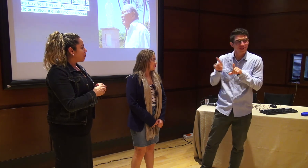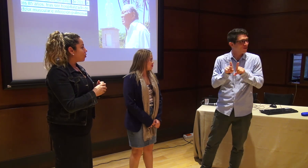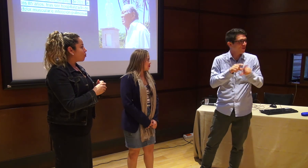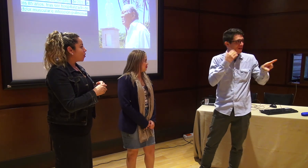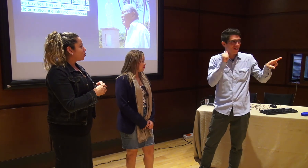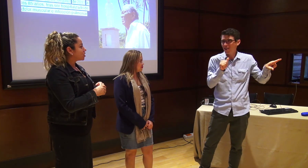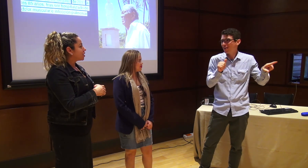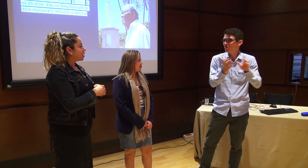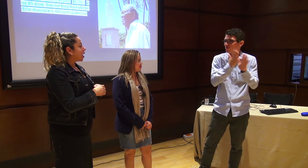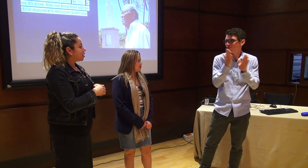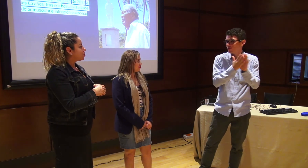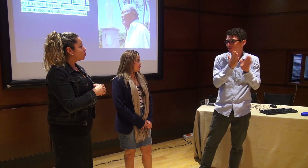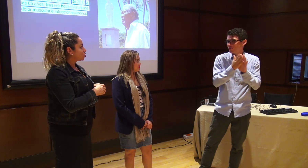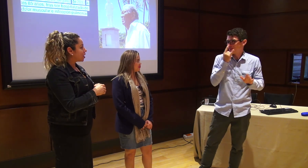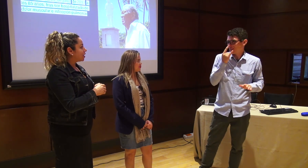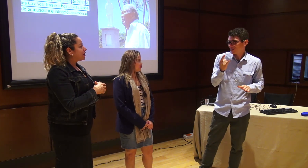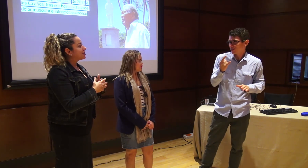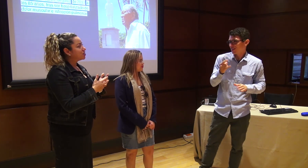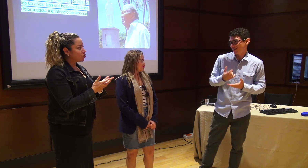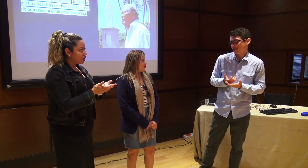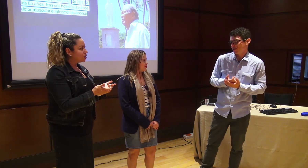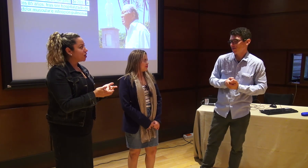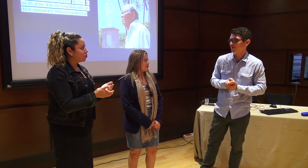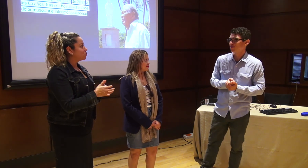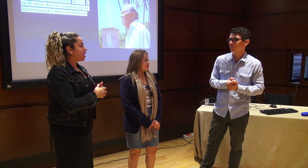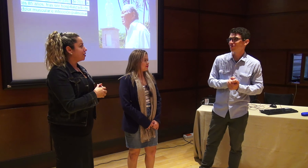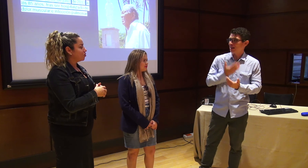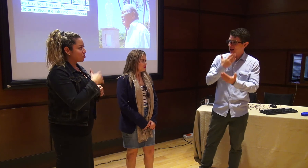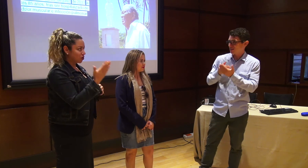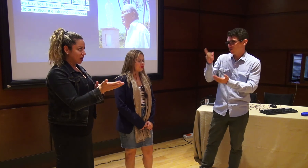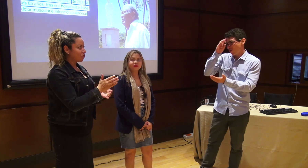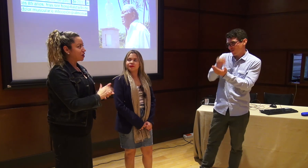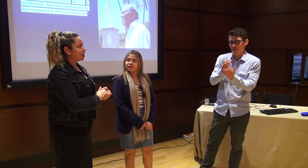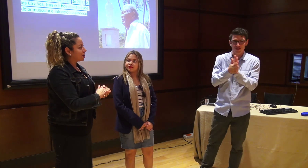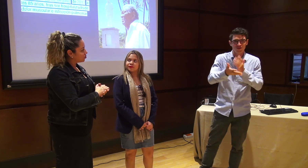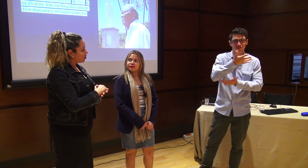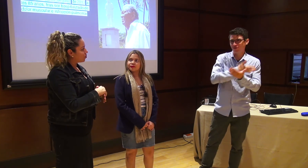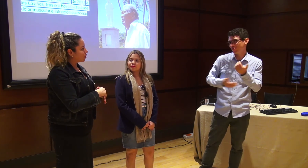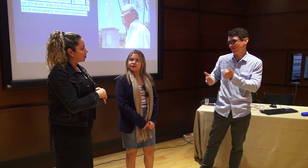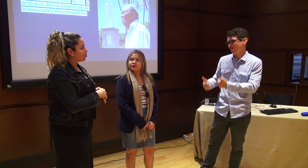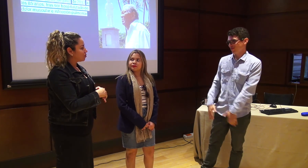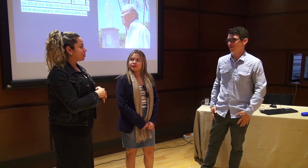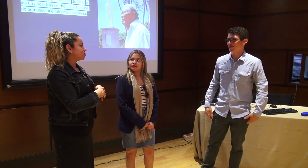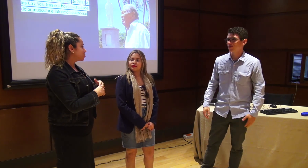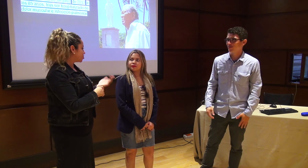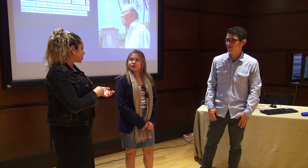pero como vemos aquí hay mucha transición a nivel cultural, lo mismo que la compañera que nos habló anteriormente, entonces muchas gracias